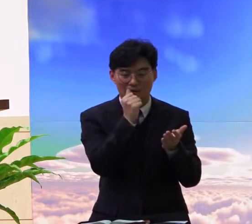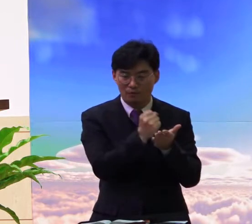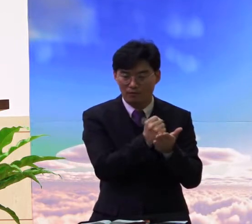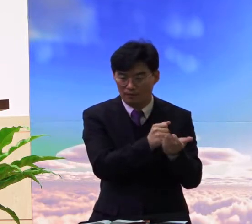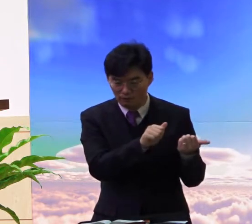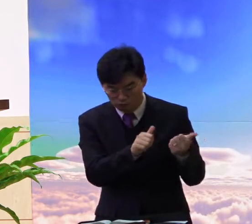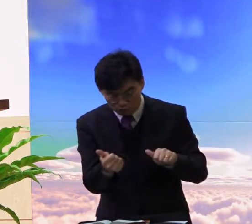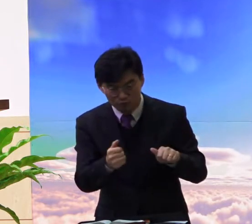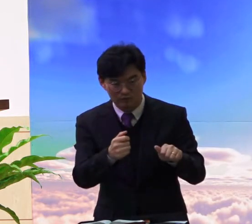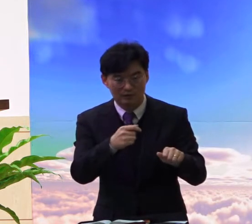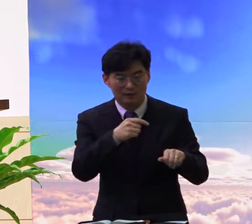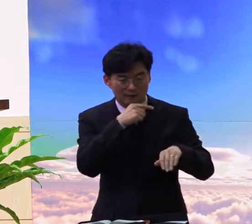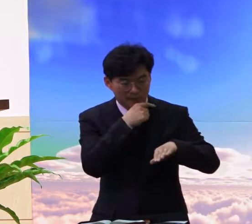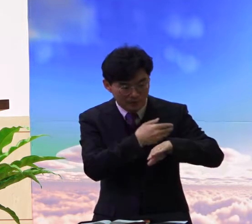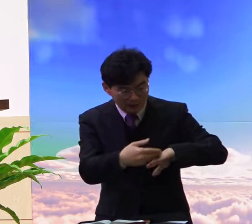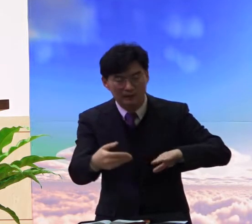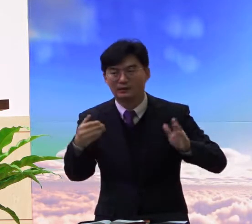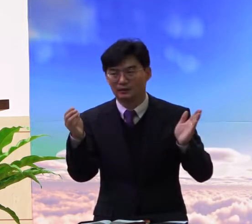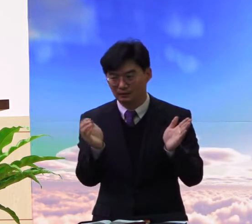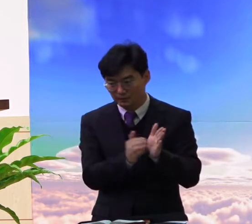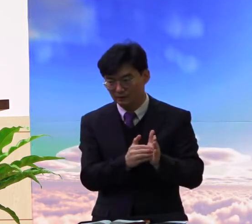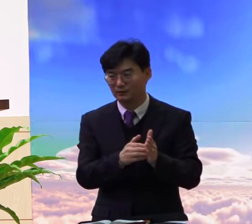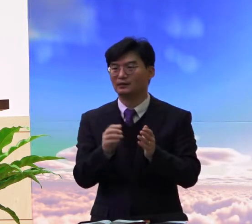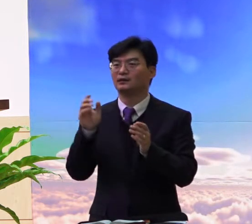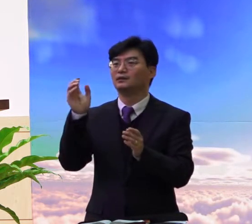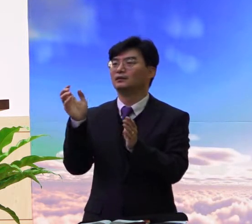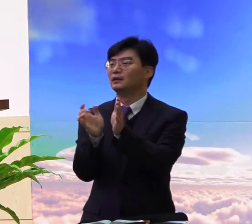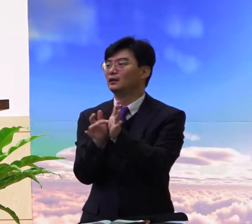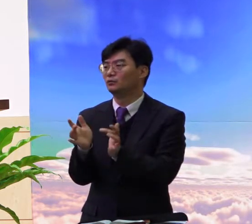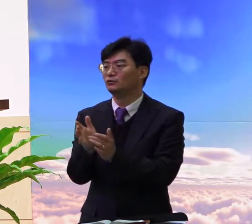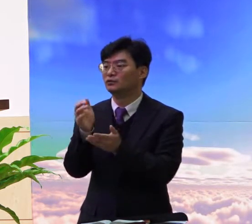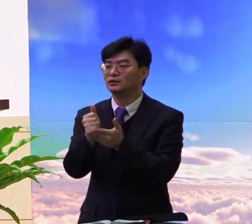다 흘려주시면서 우리를 구원하셨습니다.